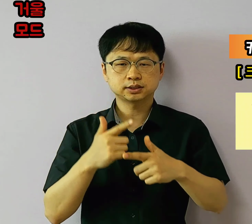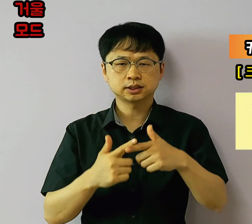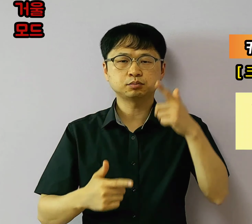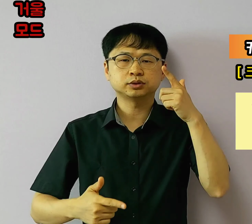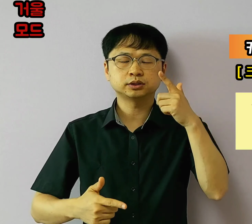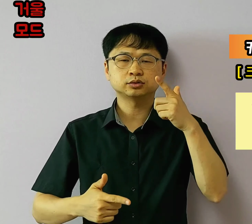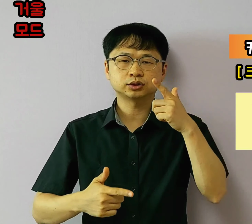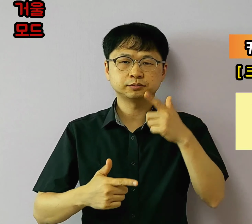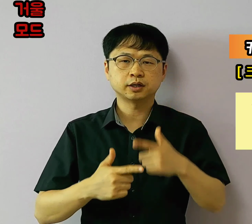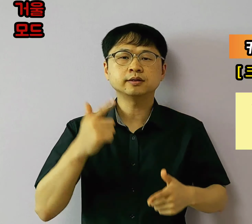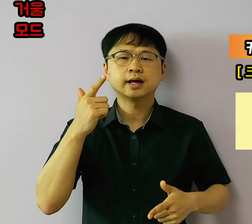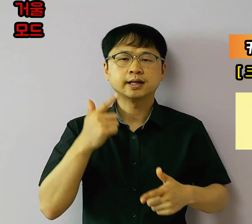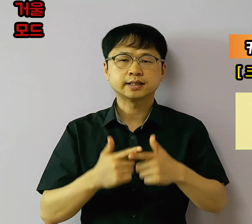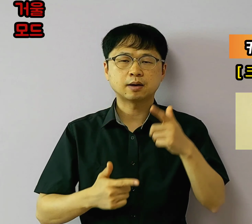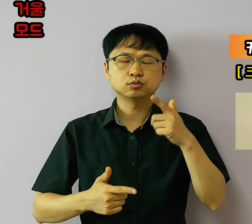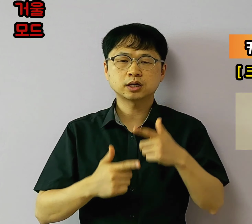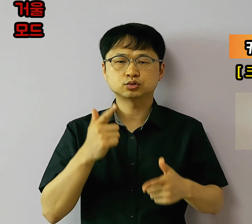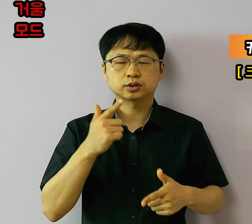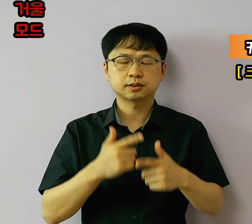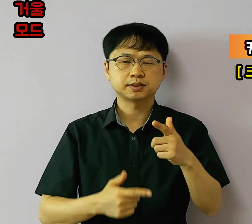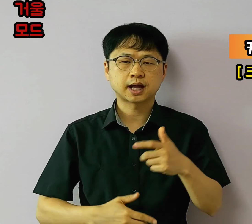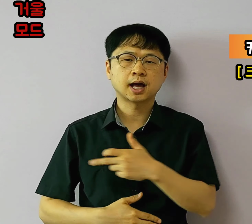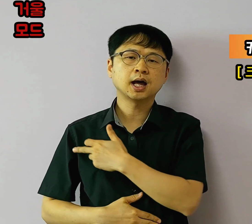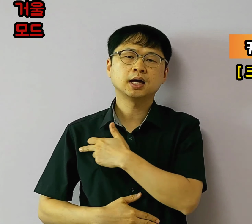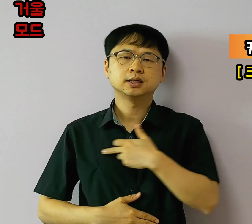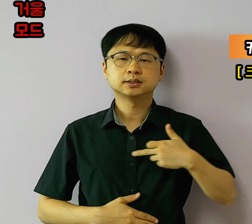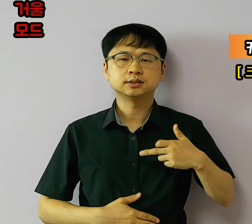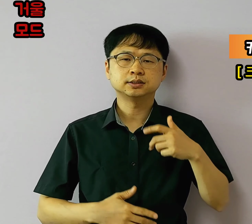스치듯이 부딪혀주시면 나무라는 소가 됩니다. 큰